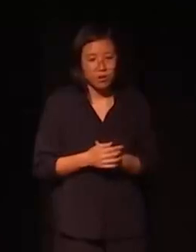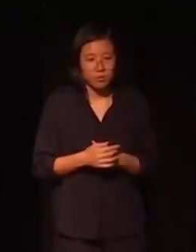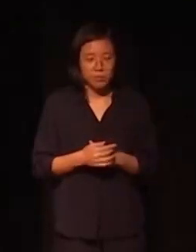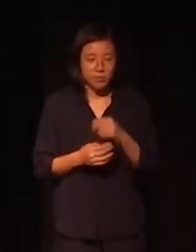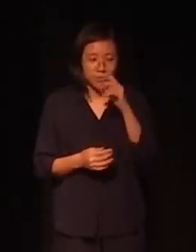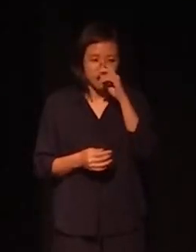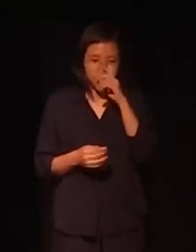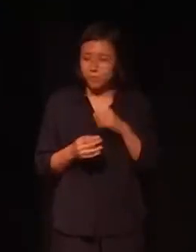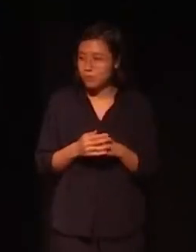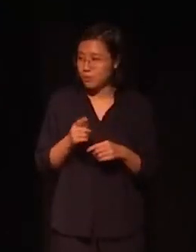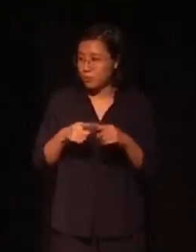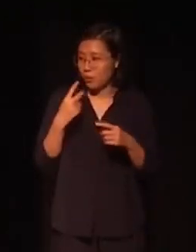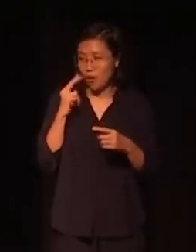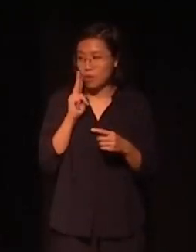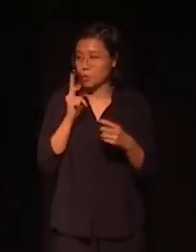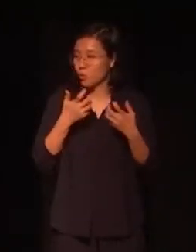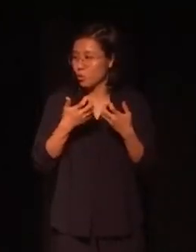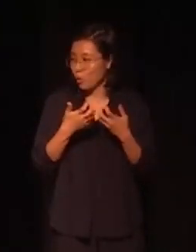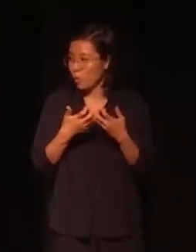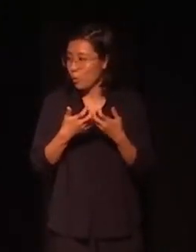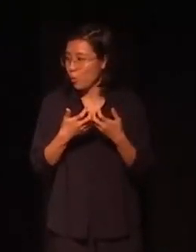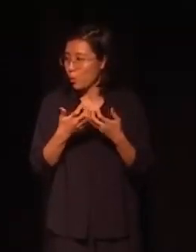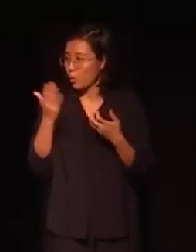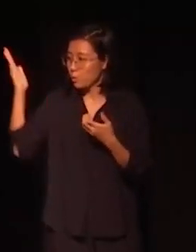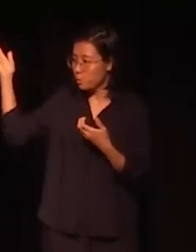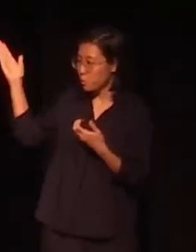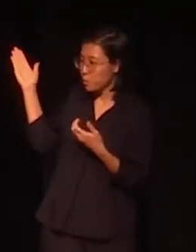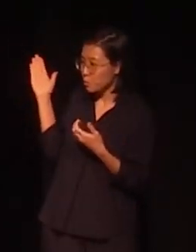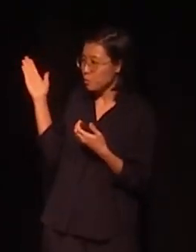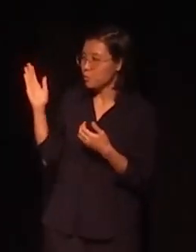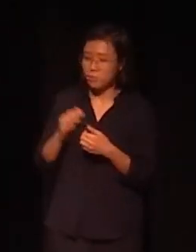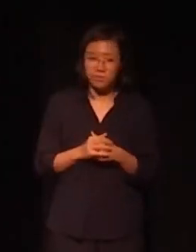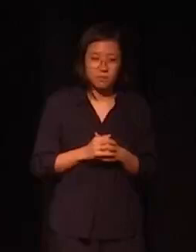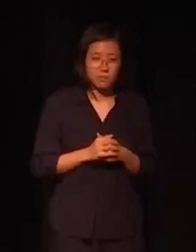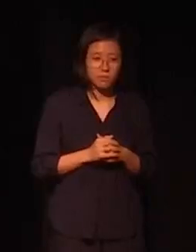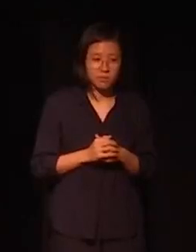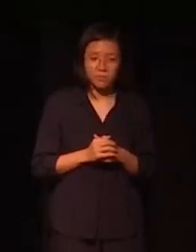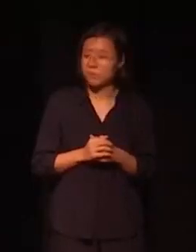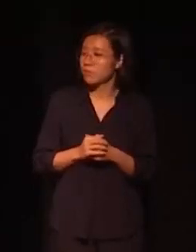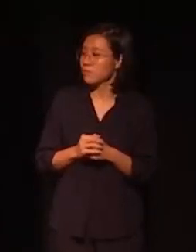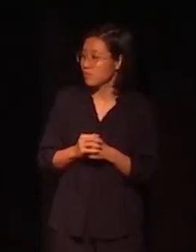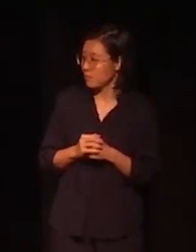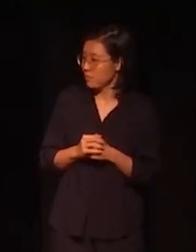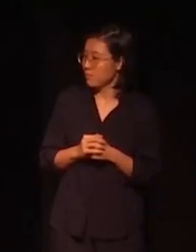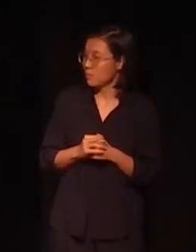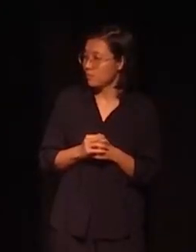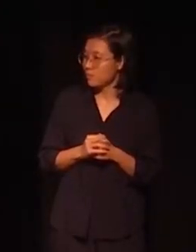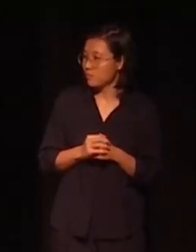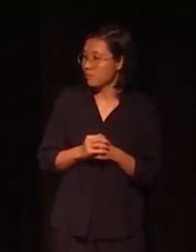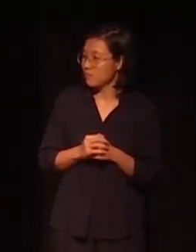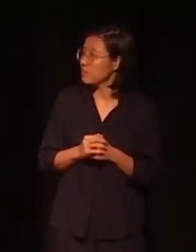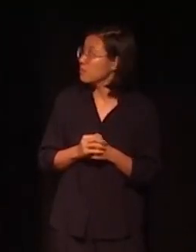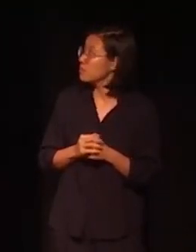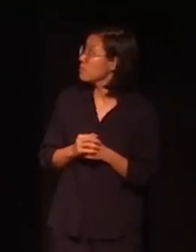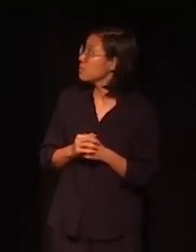many, 一折, 蒜肉六粒, and so on and so forth. And this is so. In other words, we are